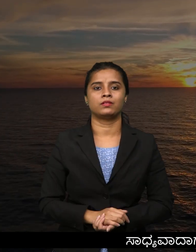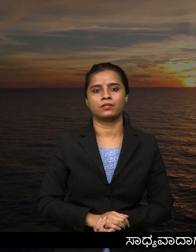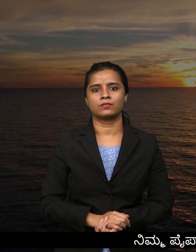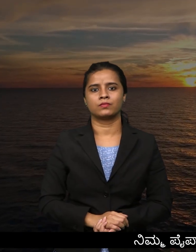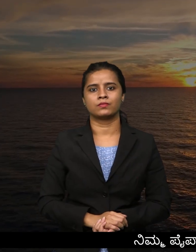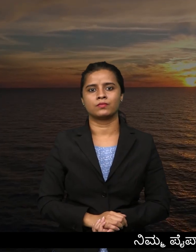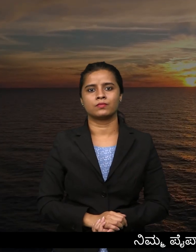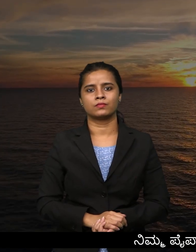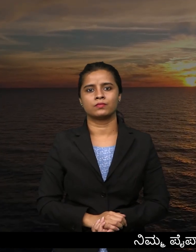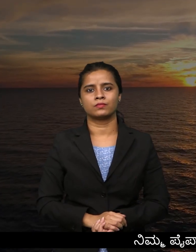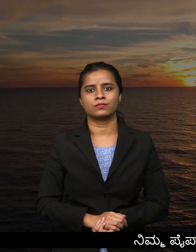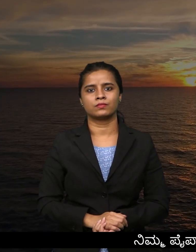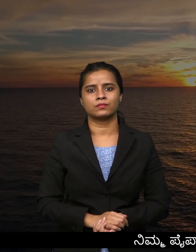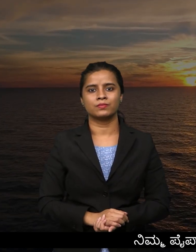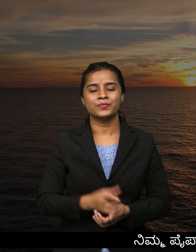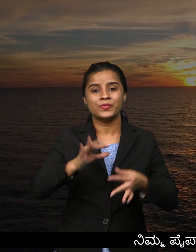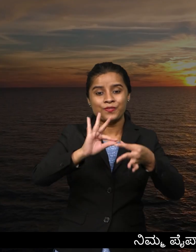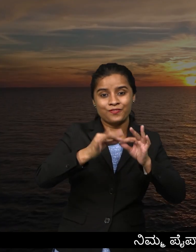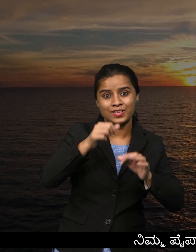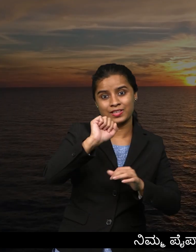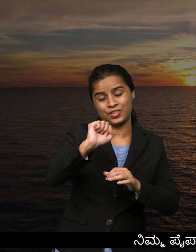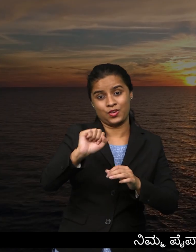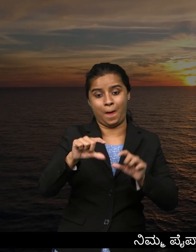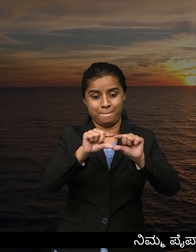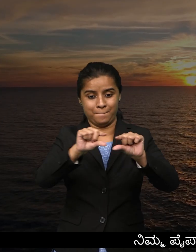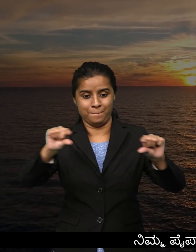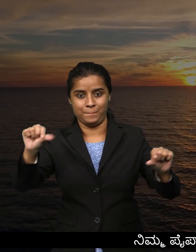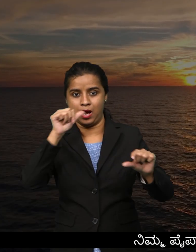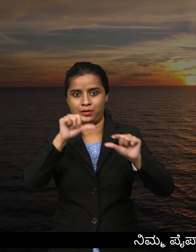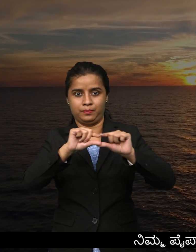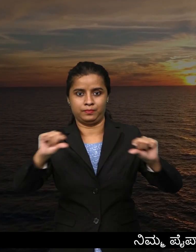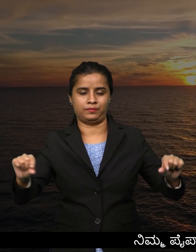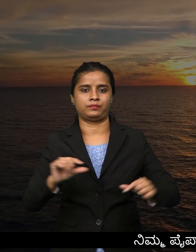ಮಾಡಿ. ನಿಮ್ಮ ಪೈಪ್ಗಳನ್ನು ಇನ್ಸುಲೇಟ್ ಮಾಡಿ.